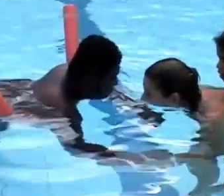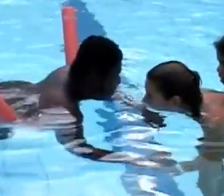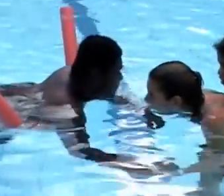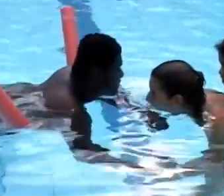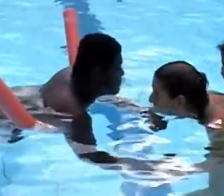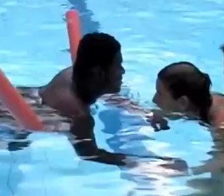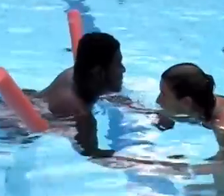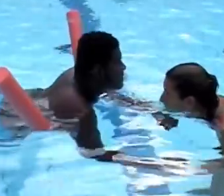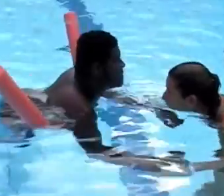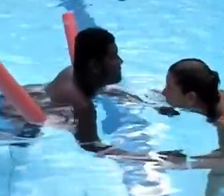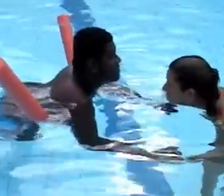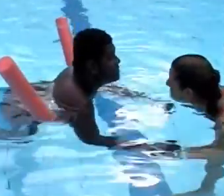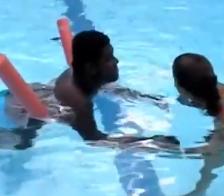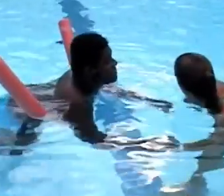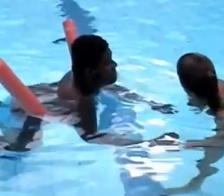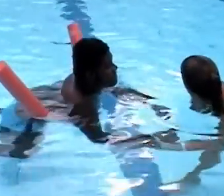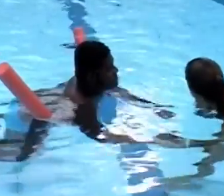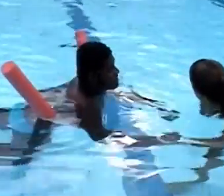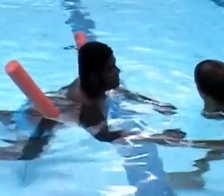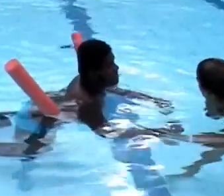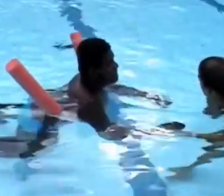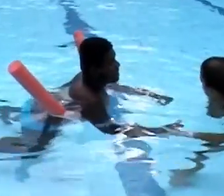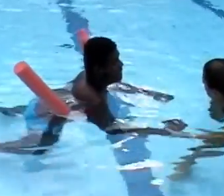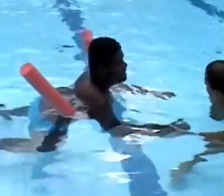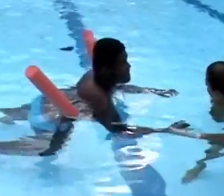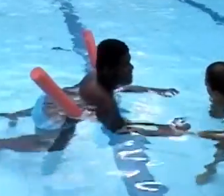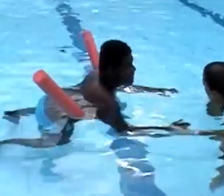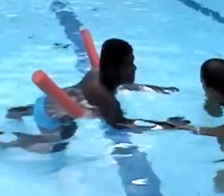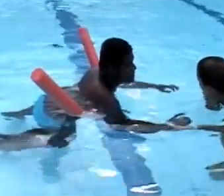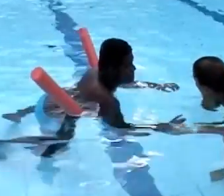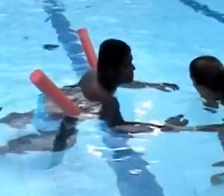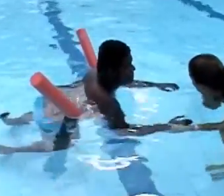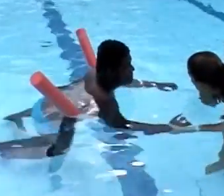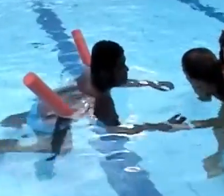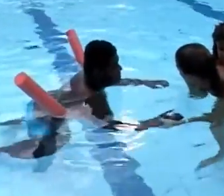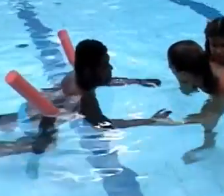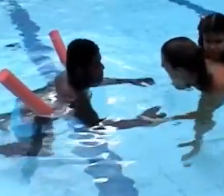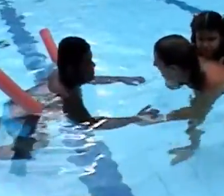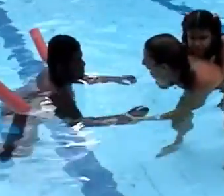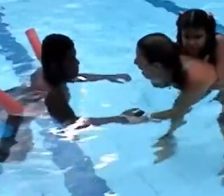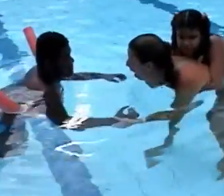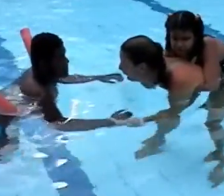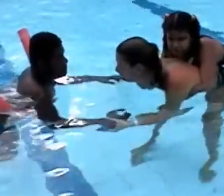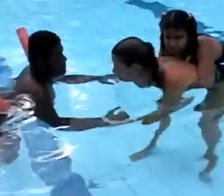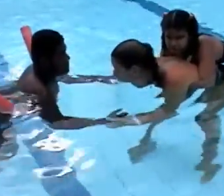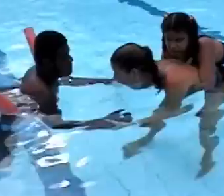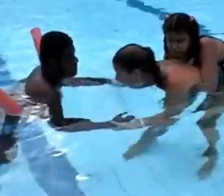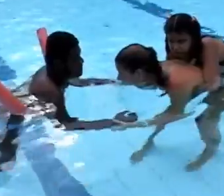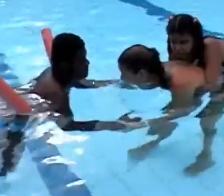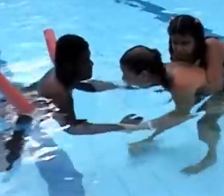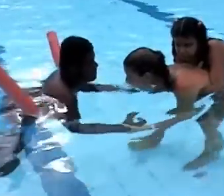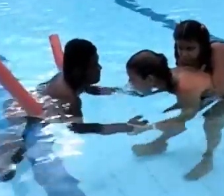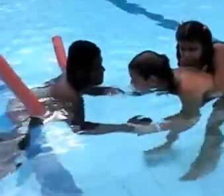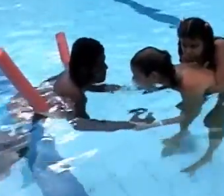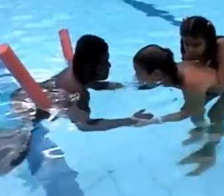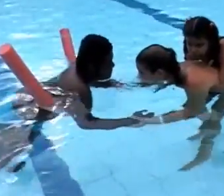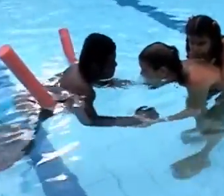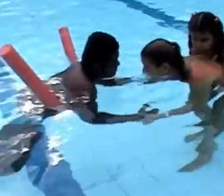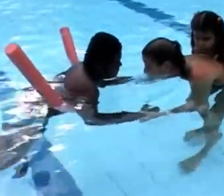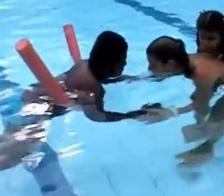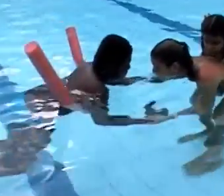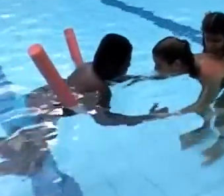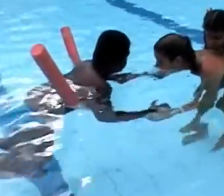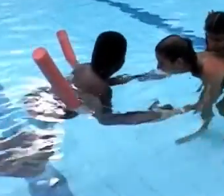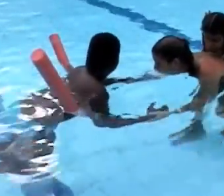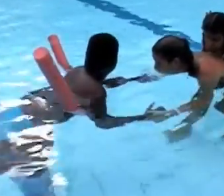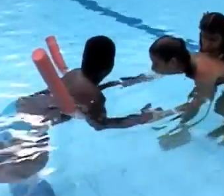choro, uma gargalhada, podem representar, e na maioria das vezes representa, uma forma de comunicação deles